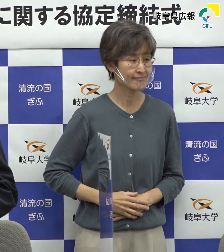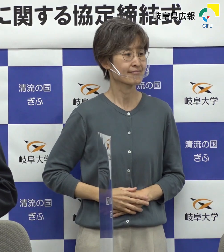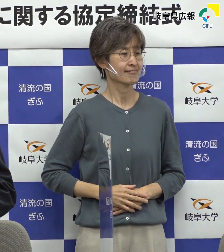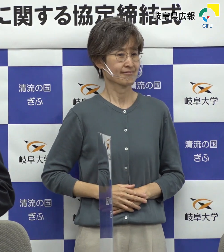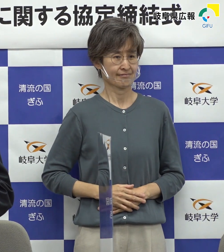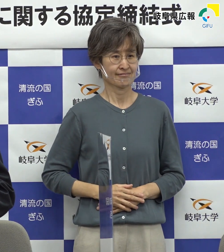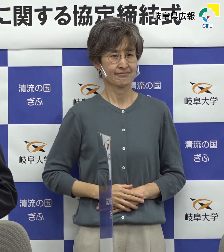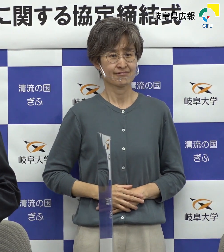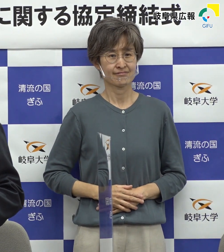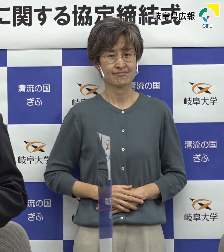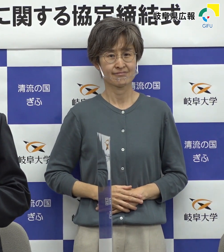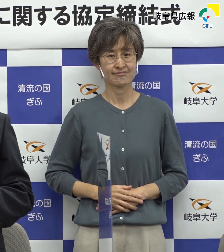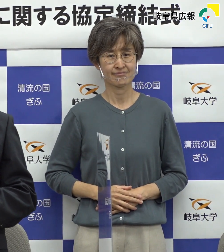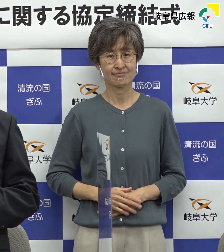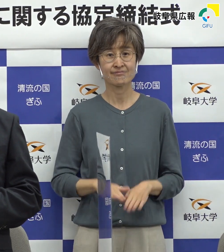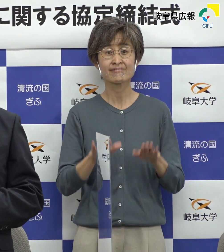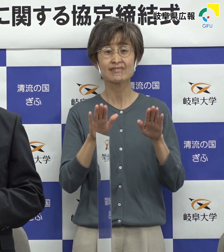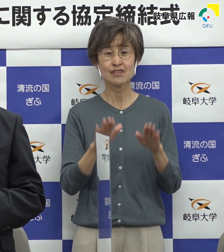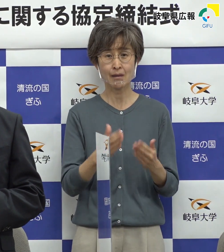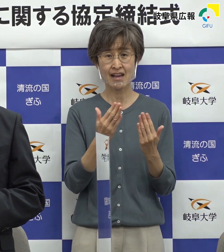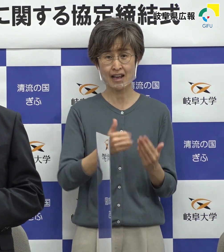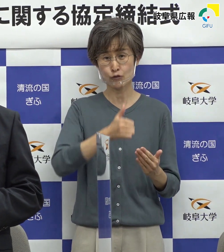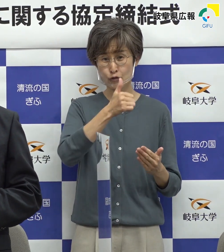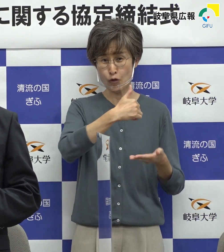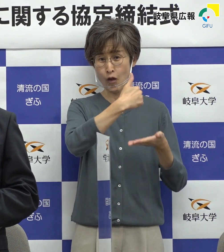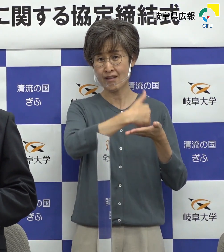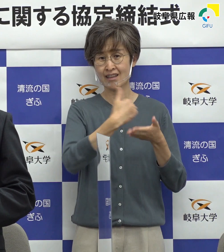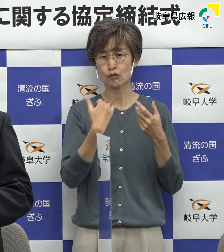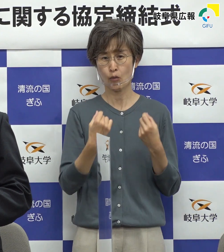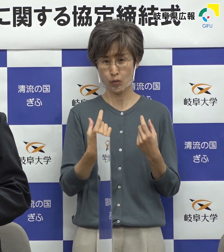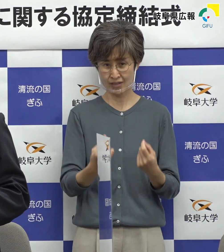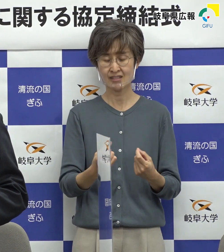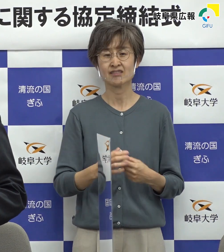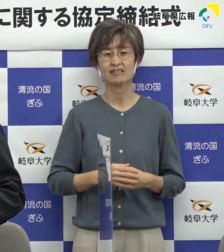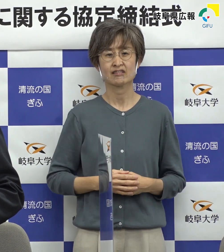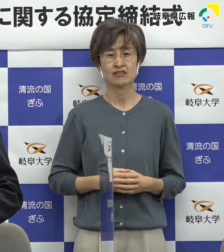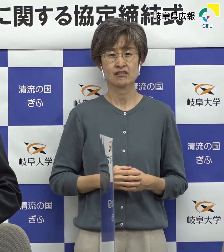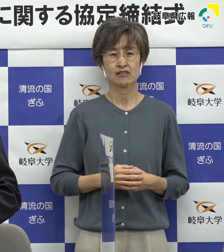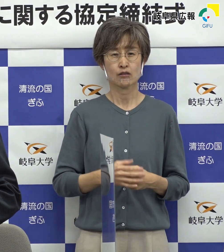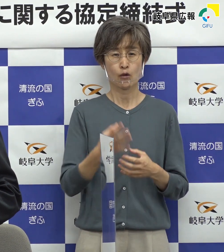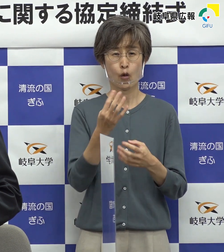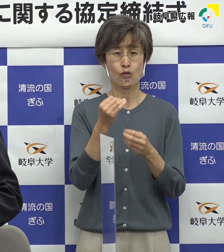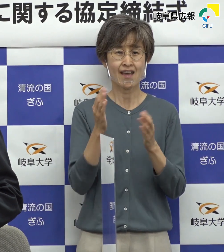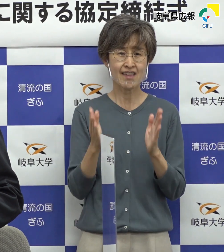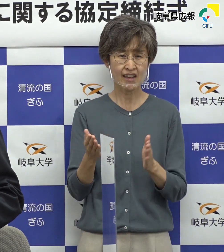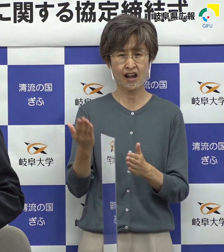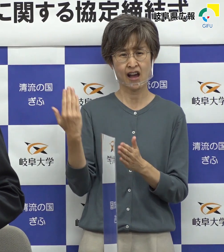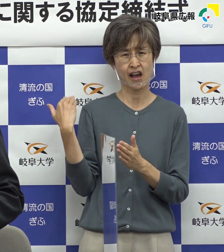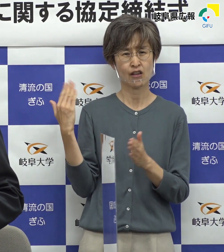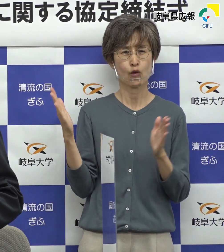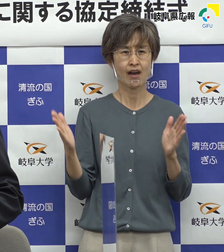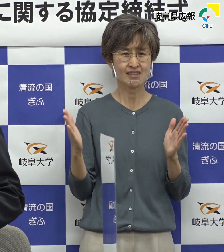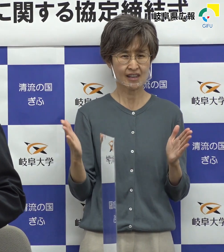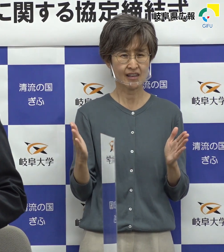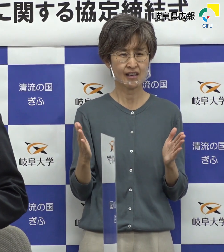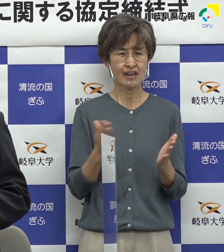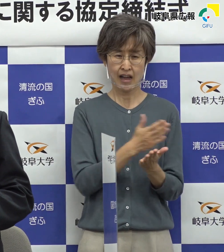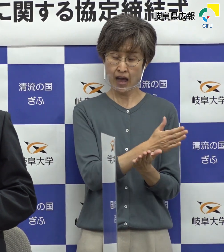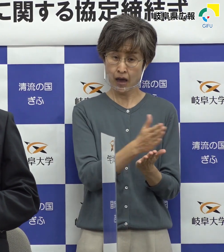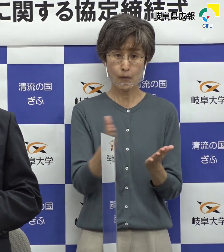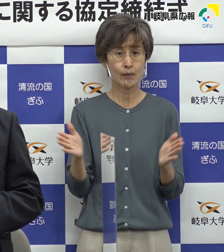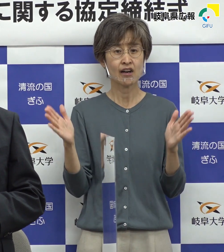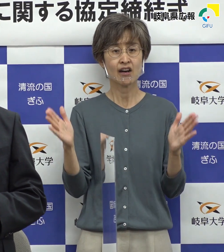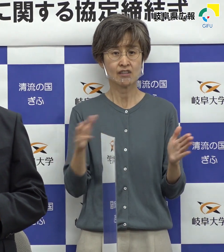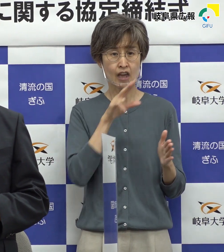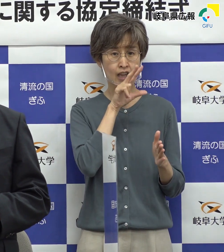あ、今森脇学長からお話がございましたように、まあここ何年かの間に本当に多彩な分野で岐阜大